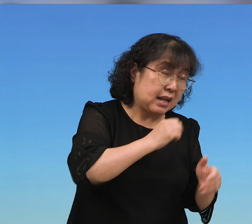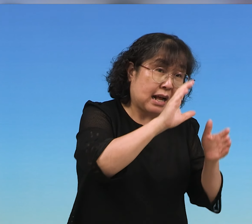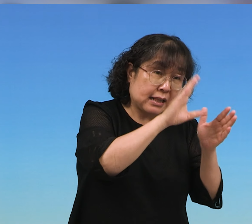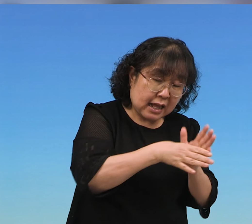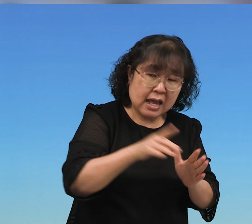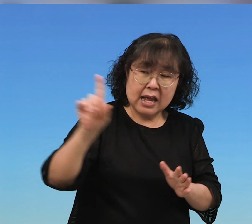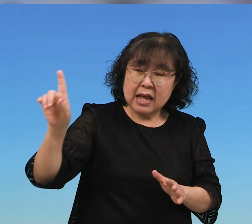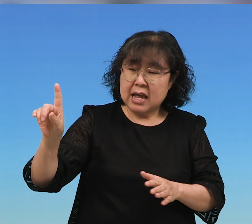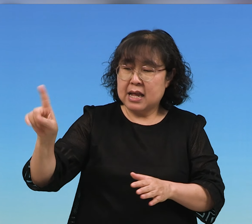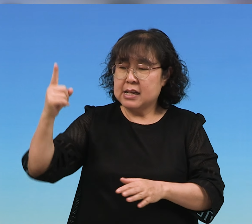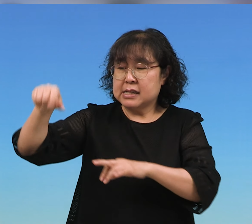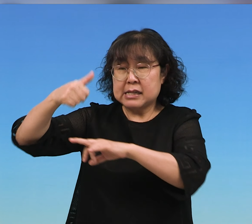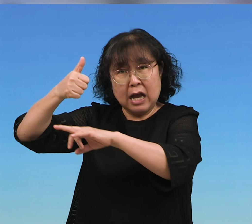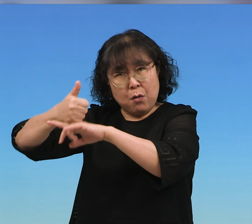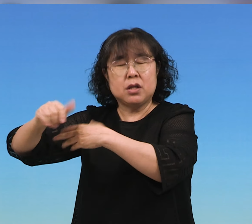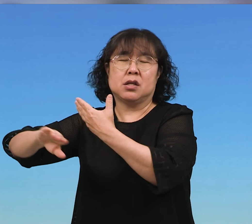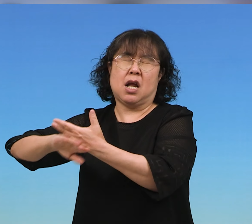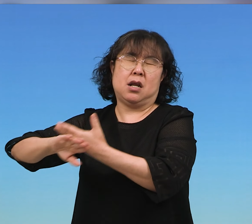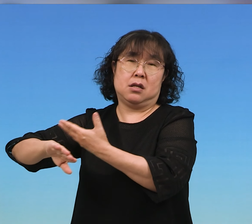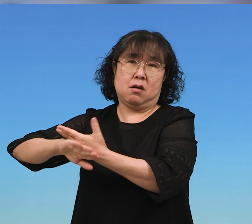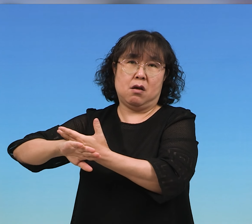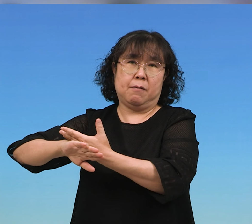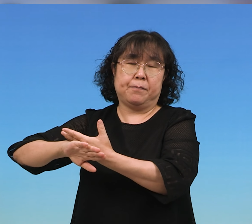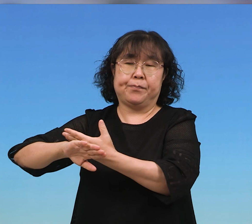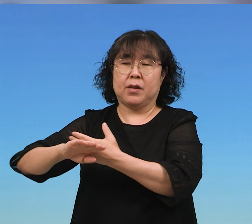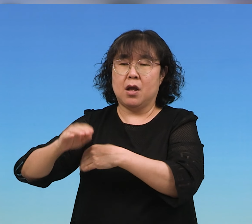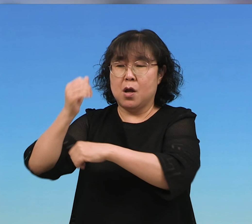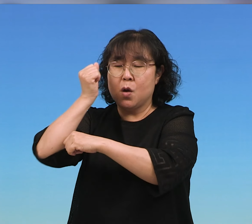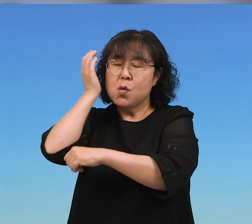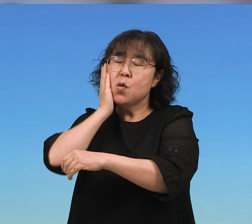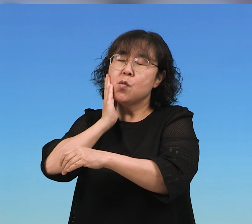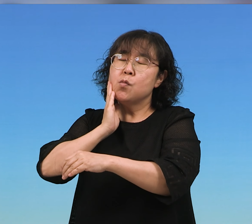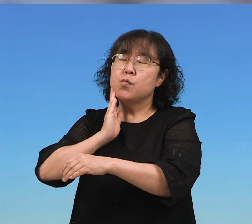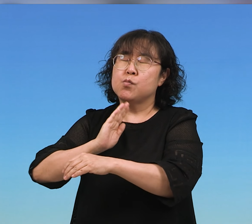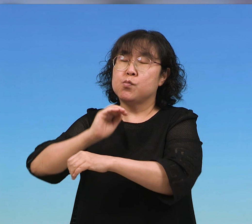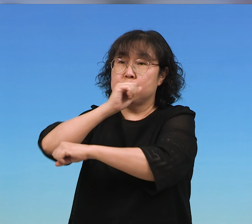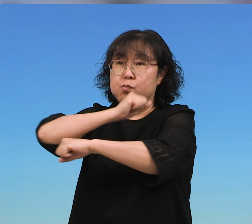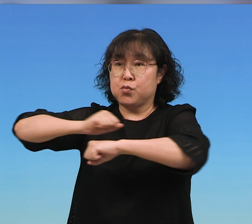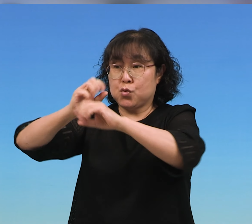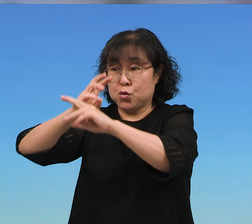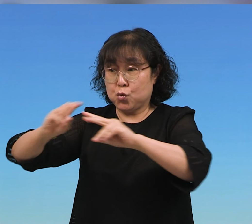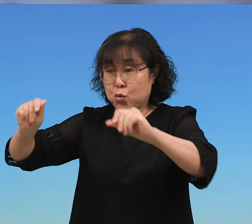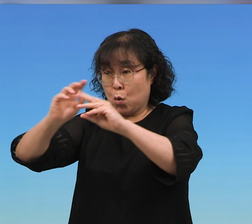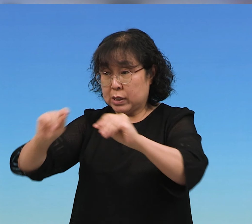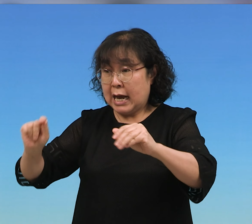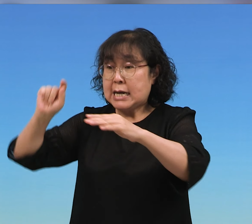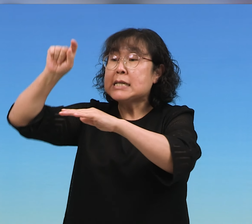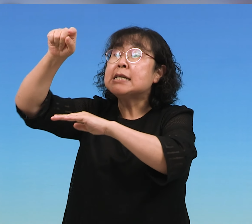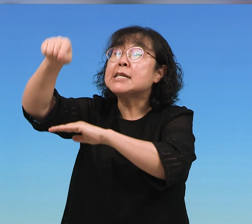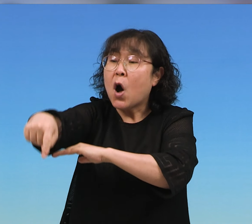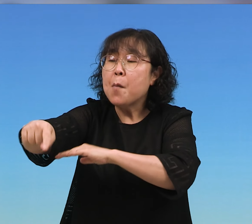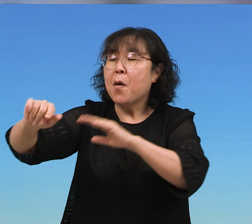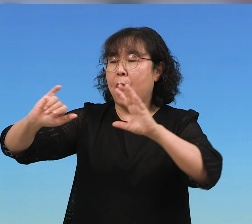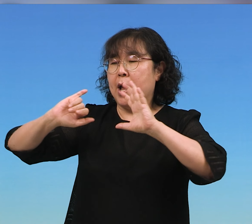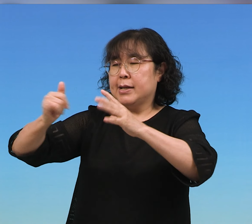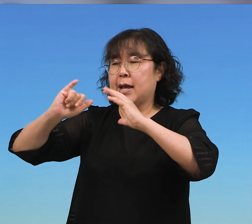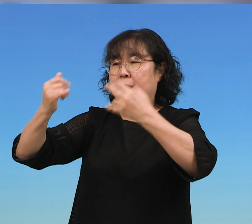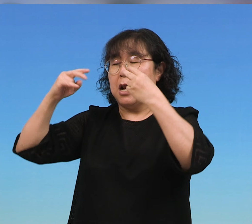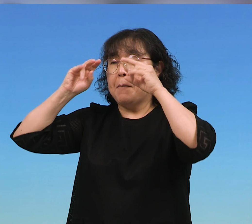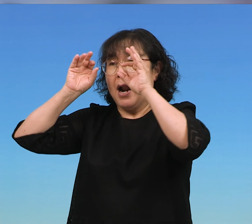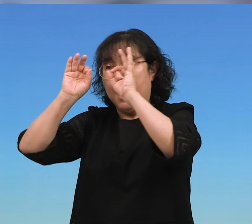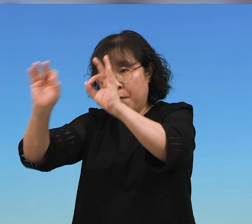때 다윗의 다윗 때문에요, 그 다른 목동들이 보지 못했던 푸른 초장 너머의 세계를 보는 눈이 있었다는 거